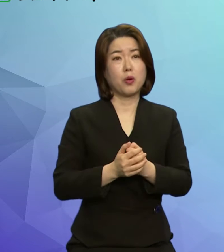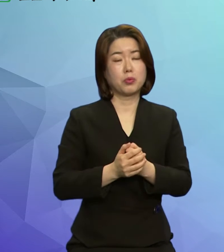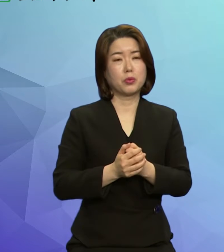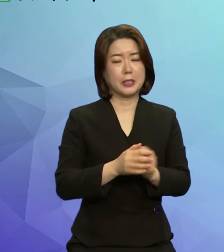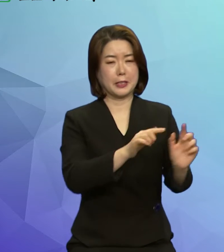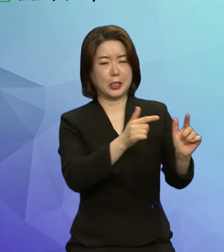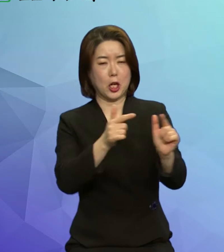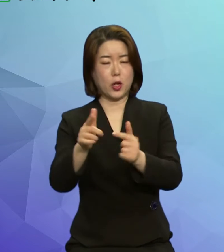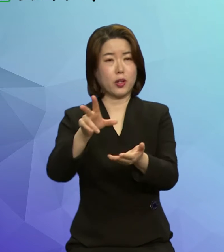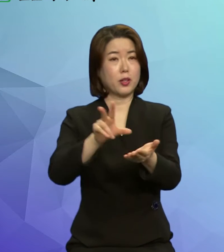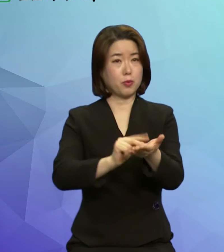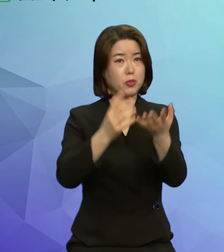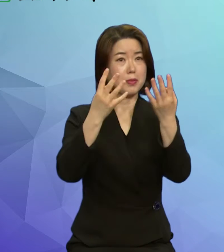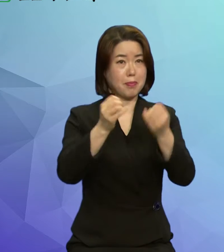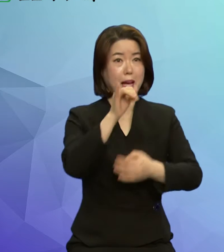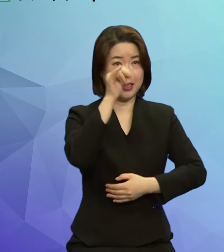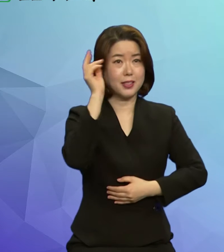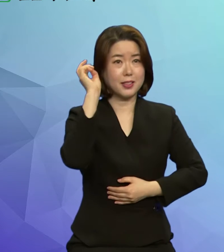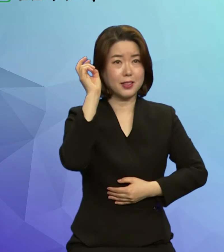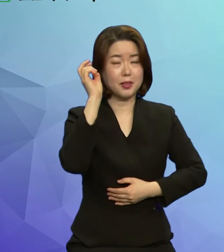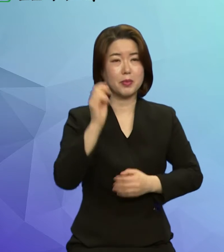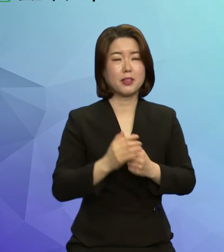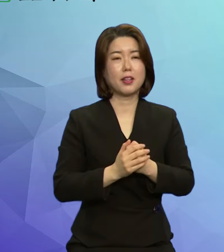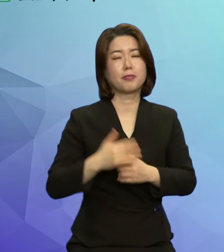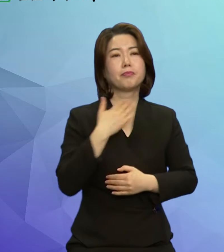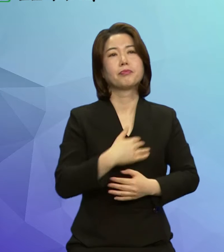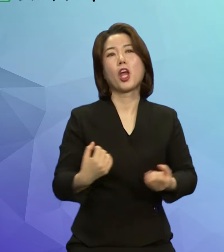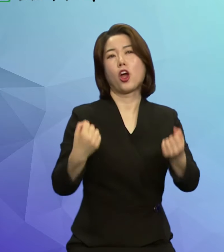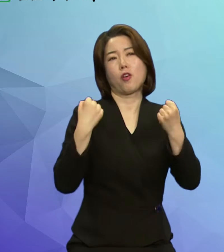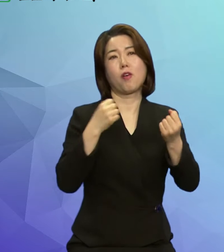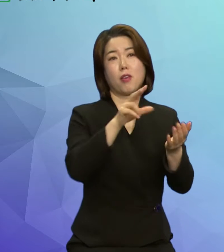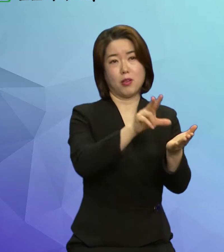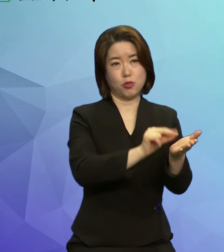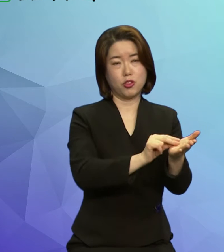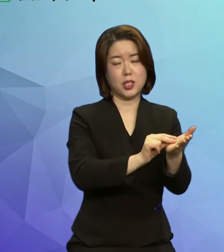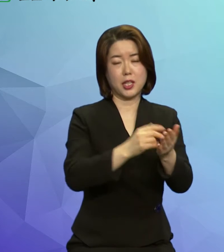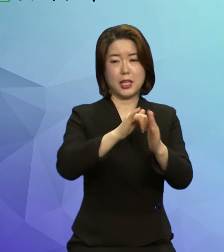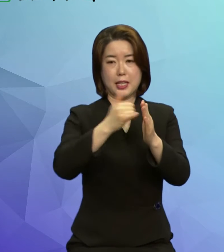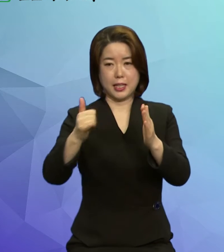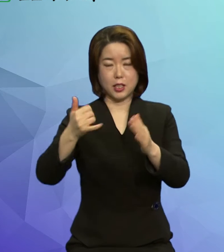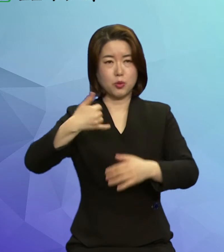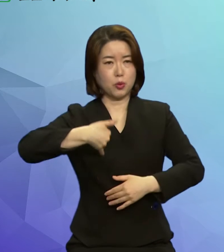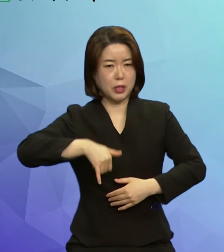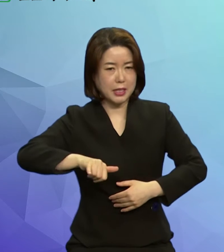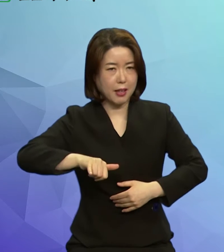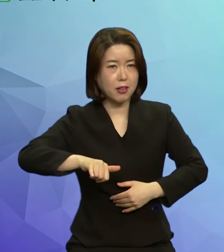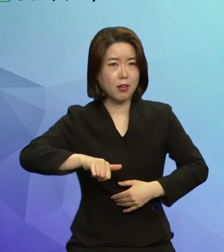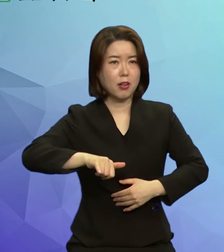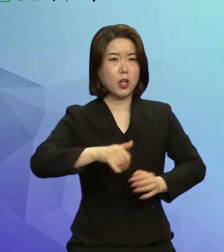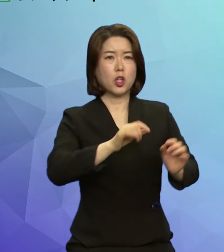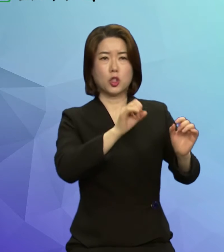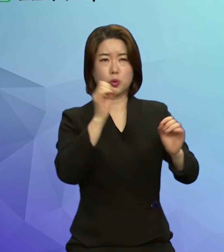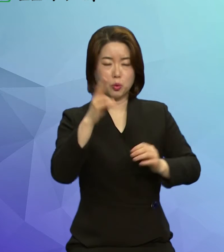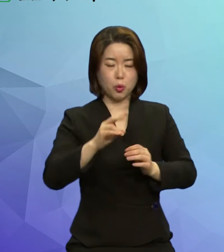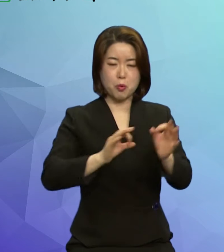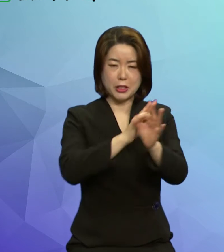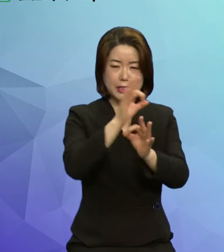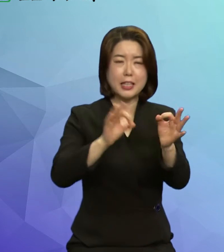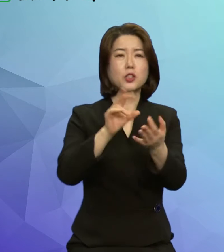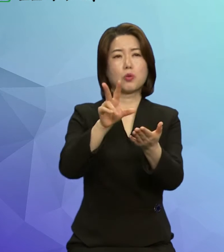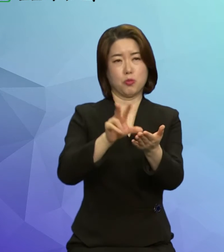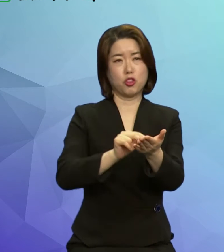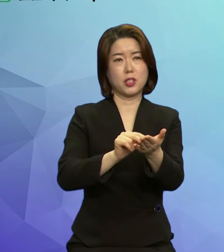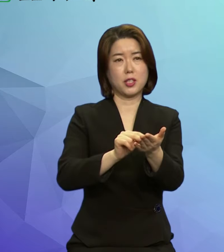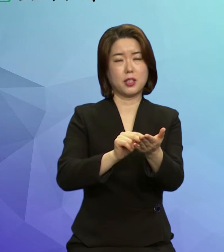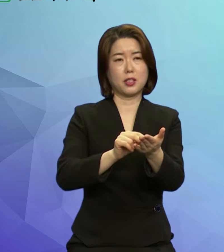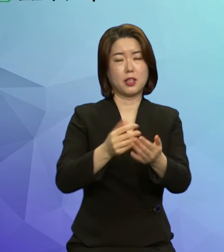여러분에게는 여러 가지 문제들이 많이 있을 겁니다. 건강 문제도, 가족, 자녀들, 또는 재정의